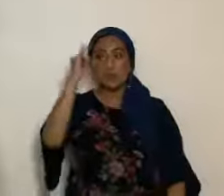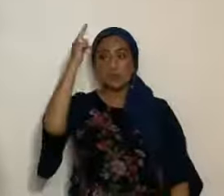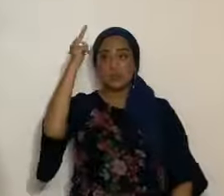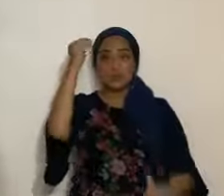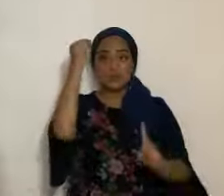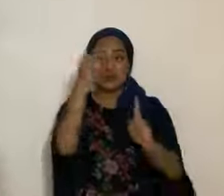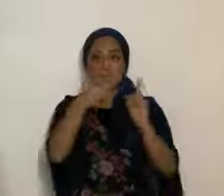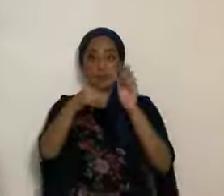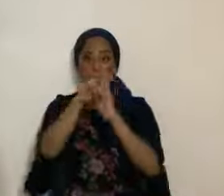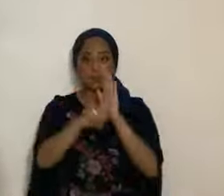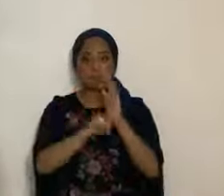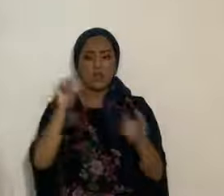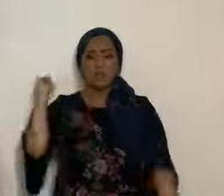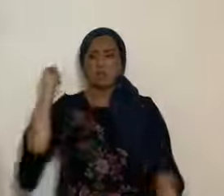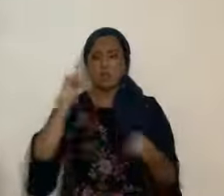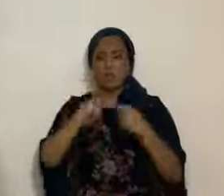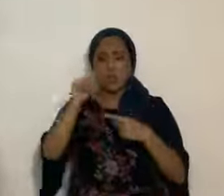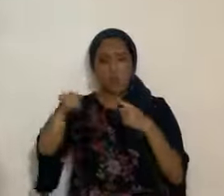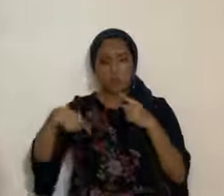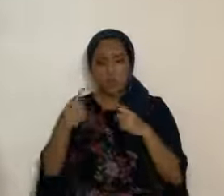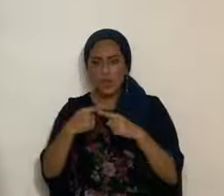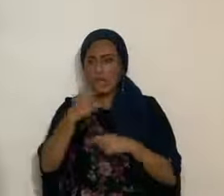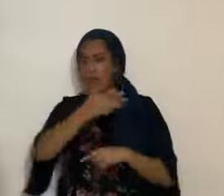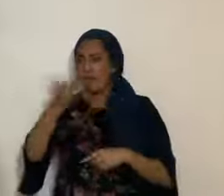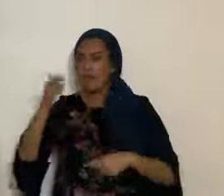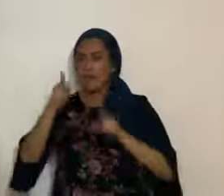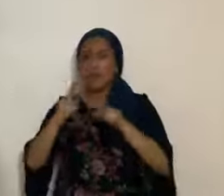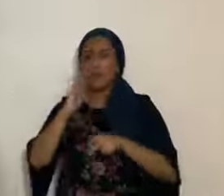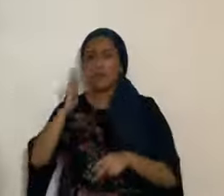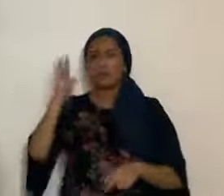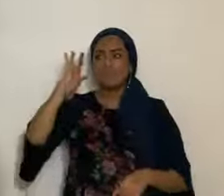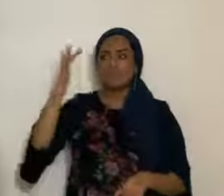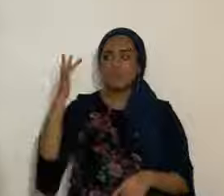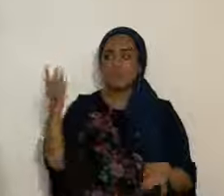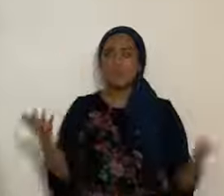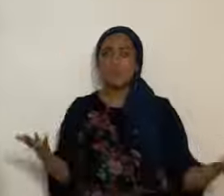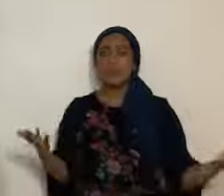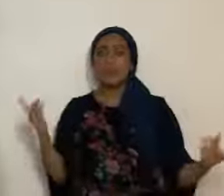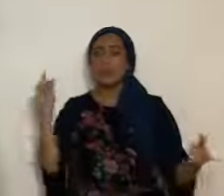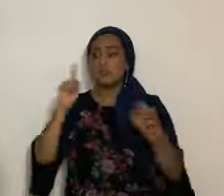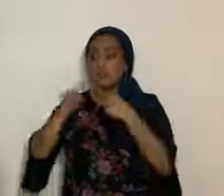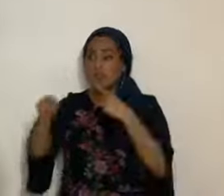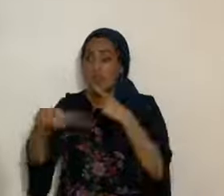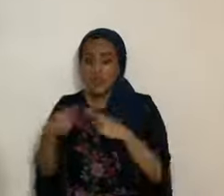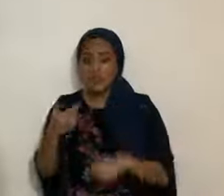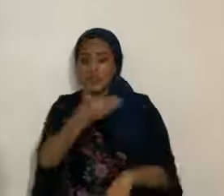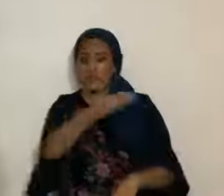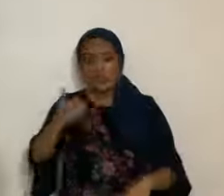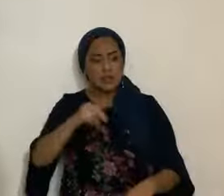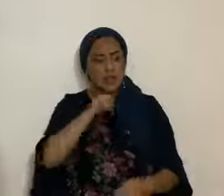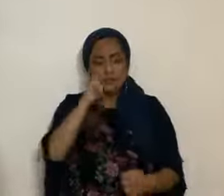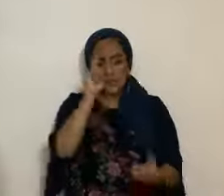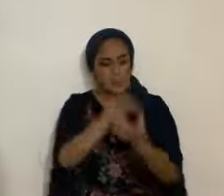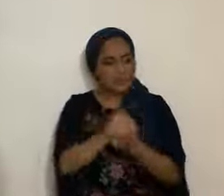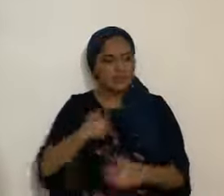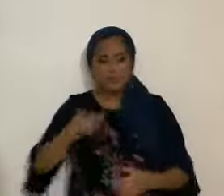Moisés: ¿hasta cuándo me ha de irritar este pueblo? ¿Hasta cuándo no me creerán? Con todas